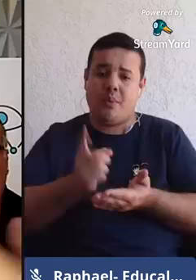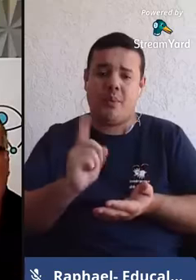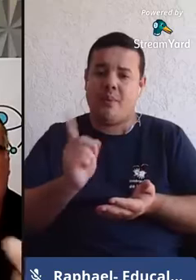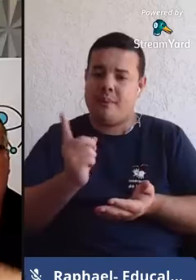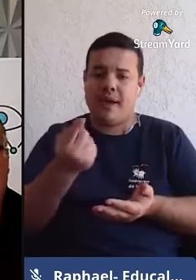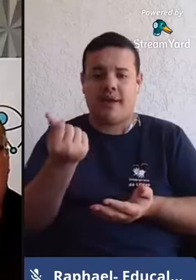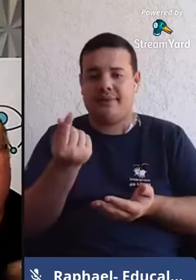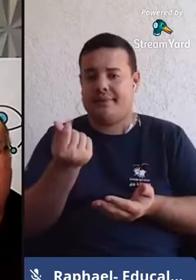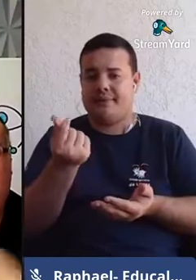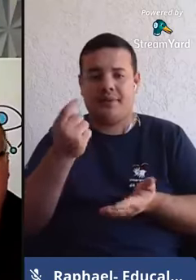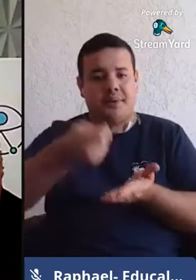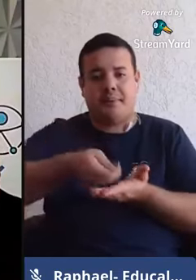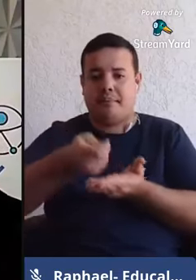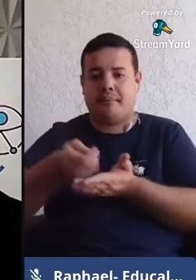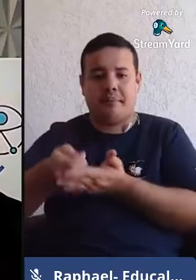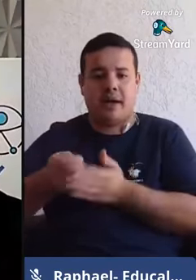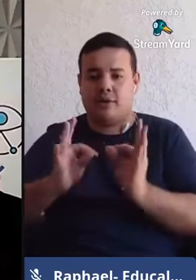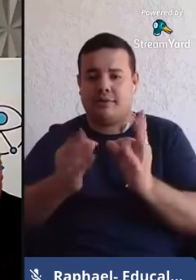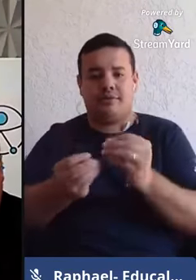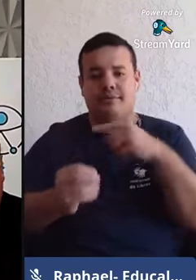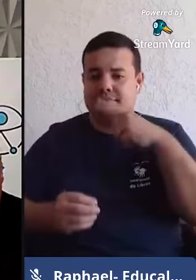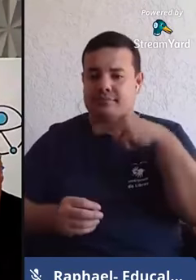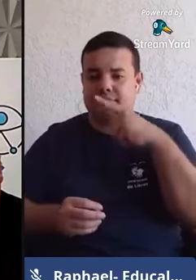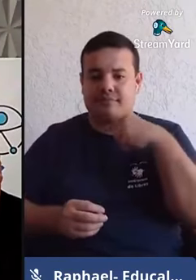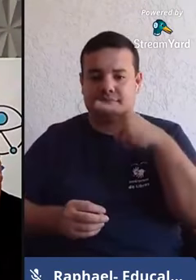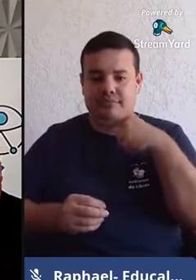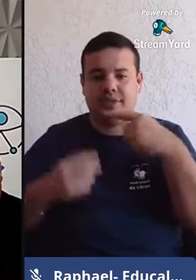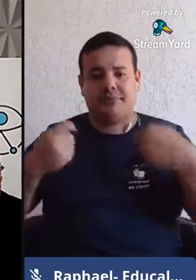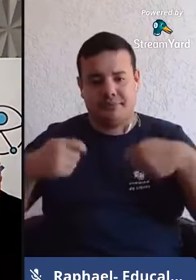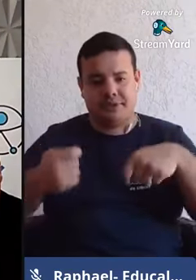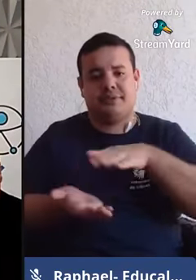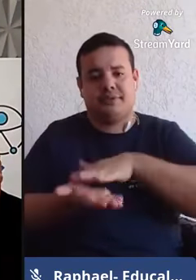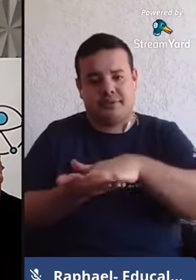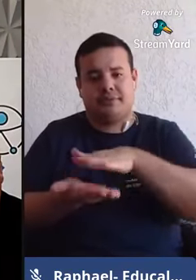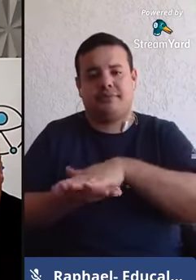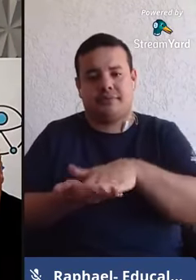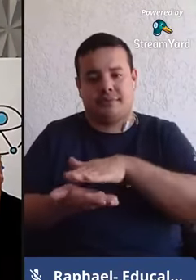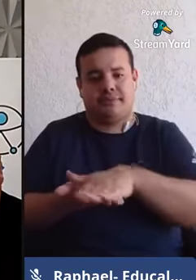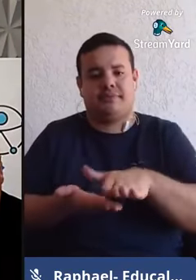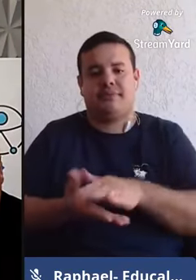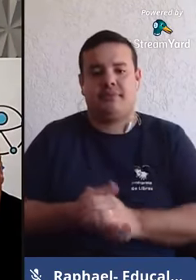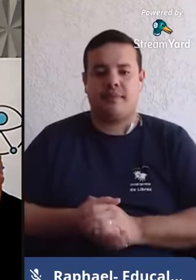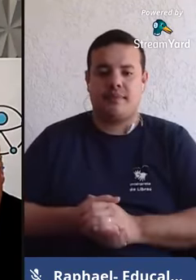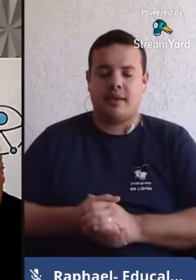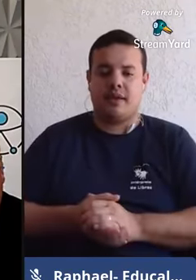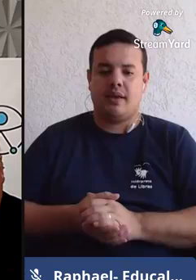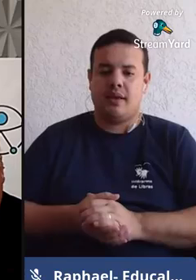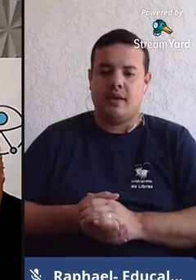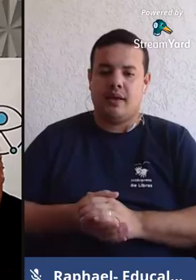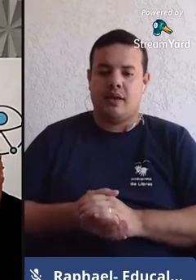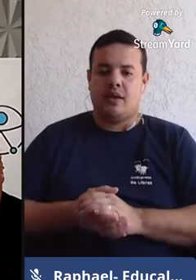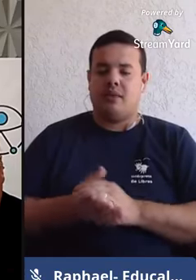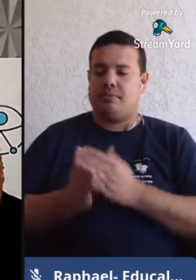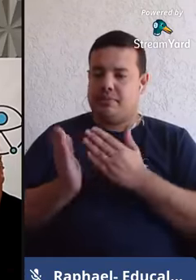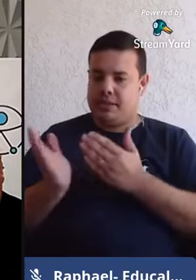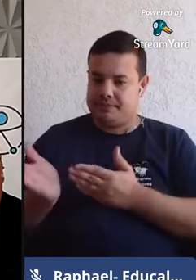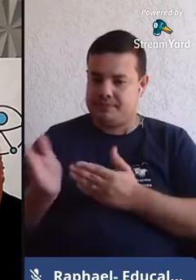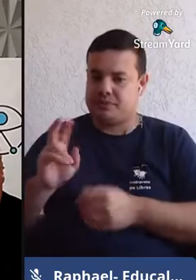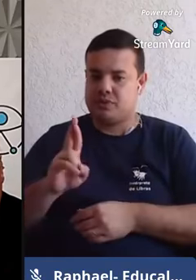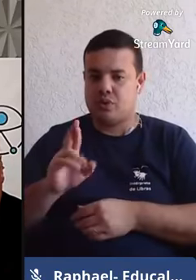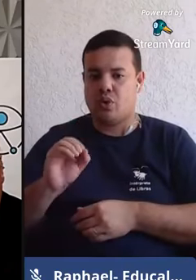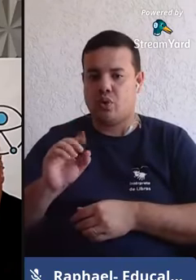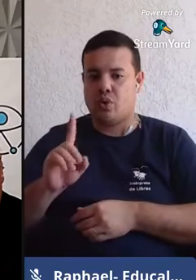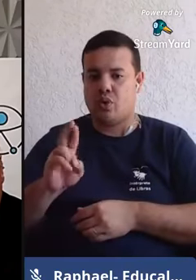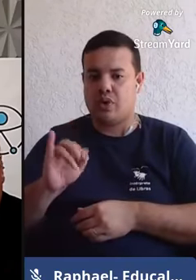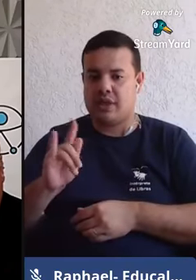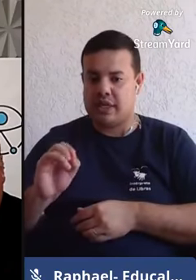da estrutura para que ela seja feita não se pagam. Né? Verdade. Rodrigo, deixa eu te falar, a gente está chegando no